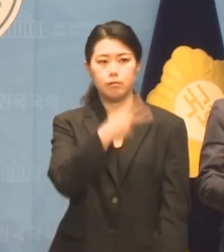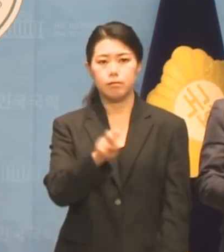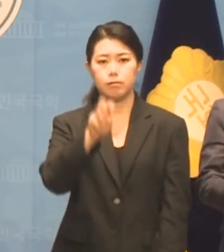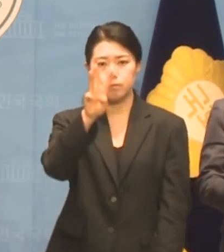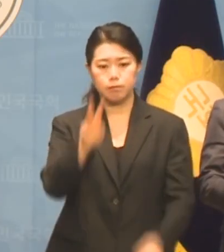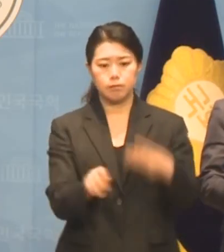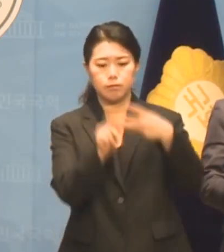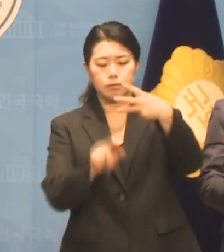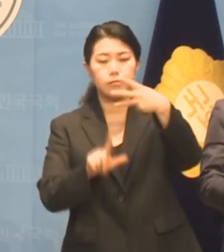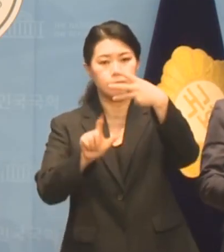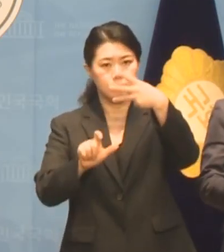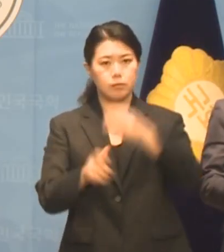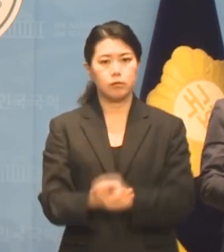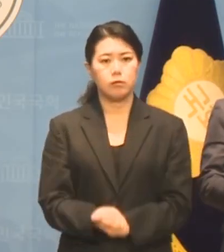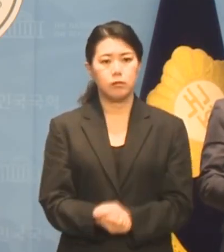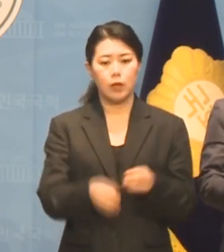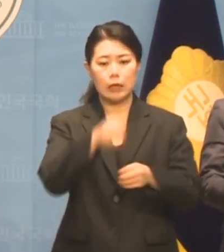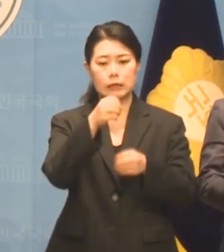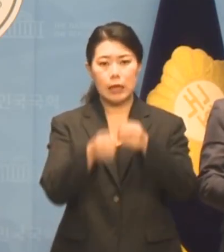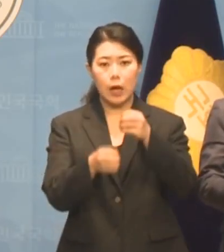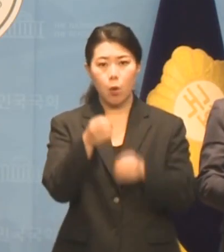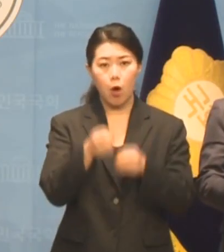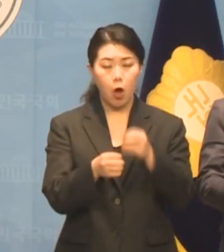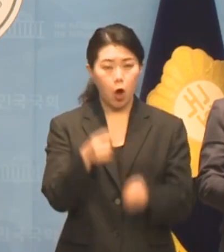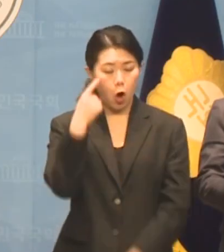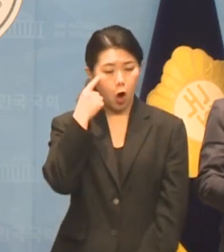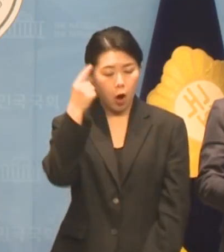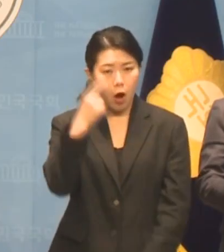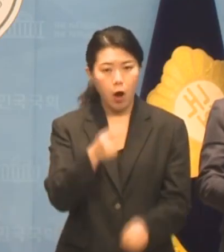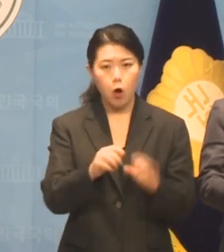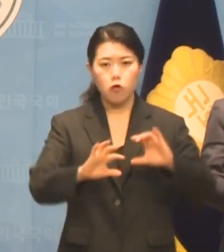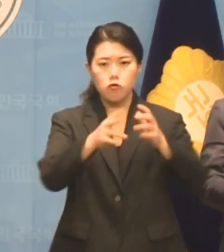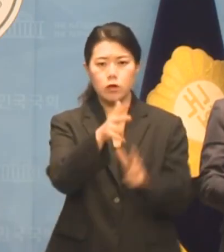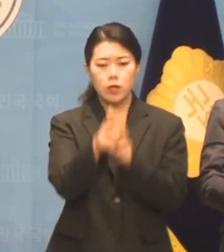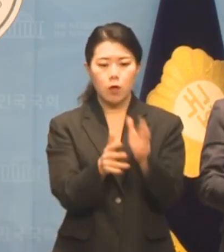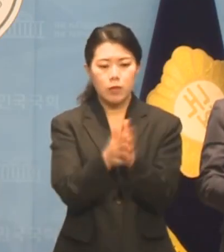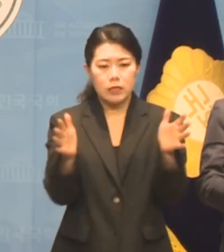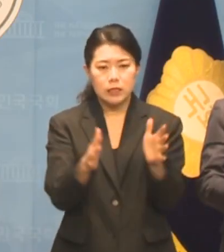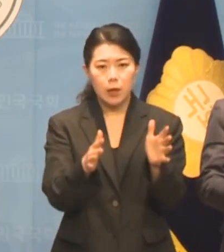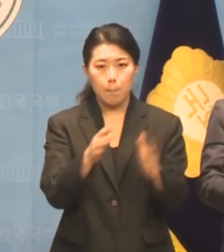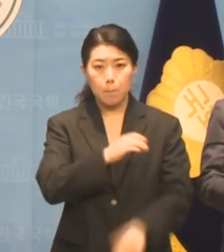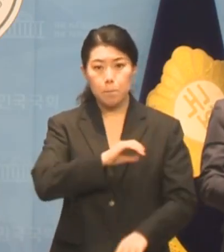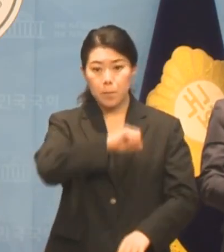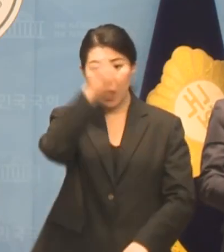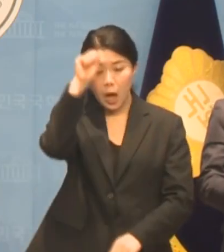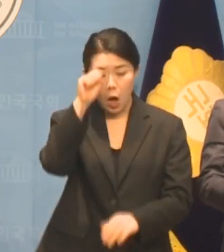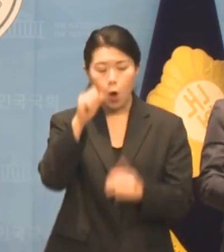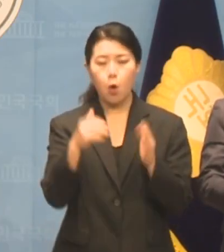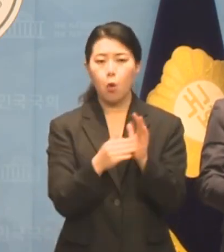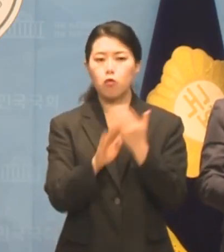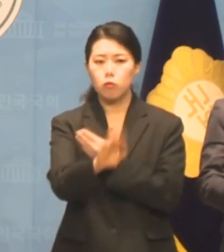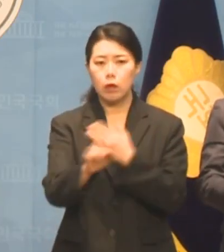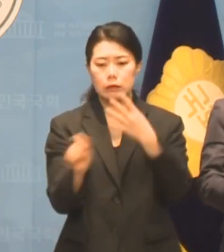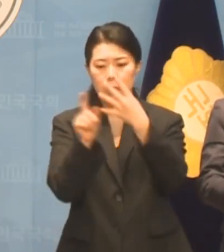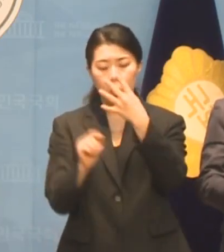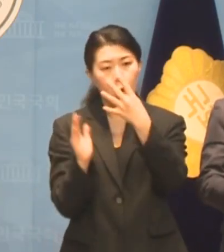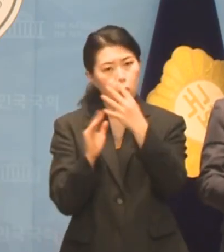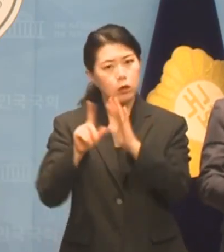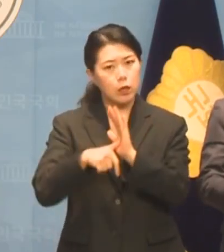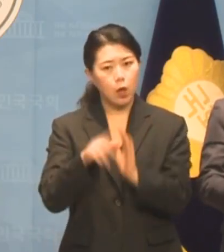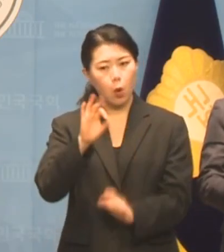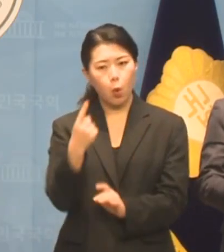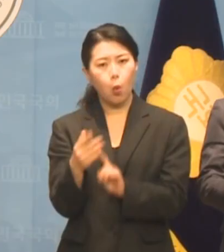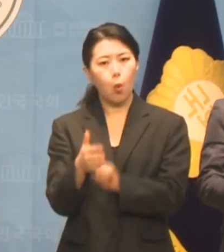2023년 3월 15일 창원 첨단 국가산업단지 선정이 발표되고 나서 4월경에 오세훈